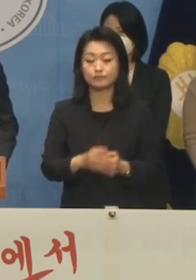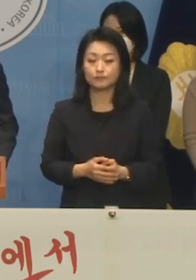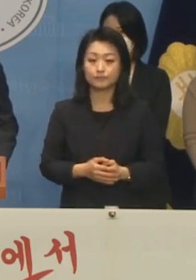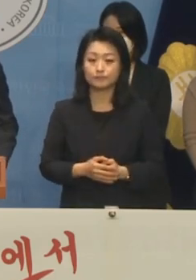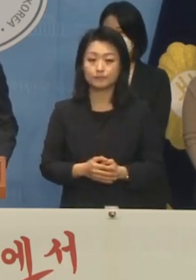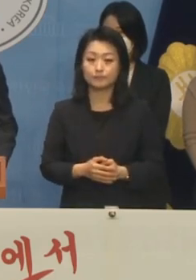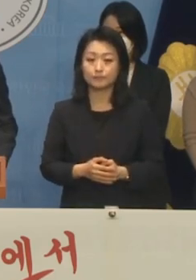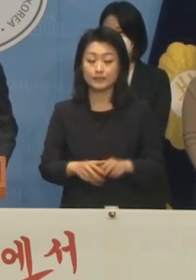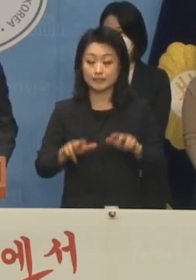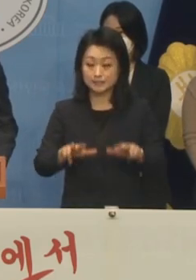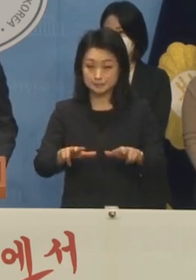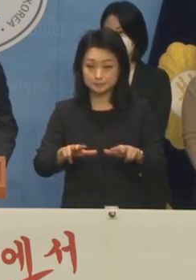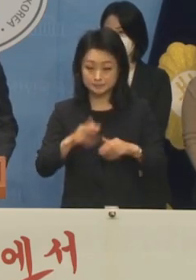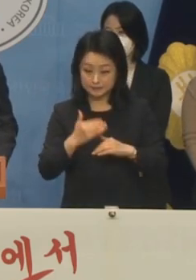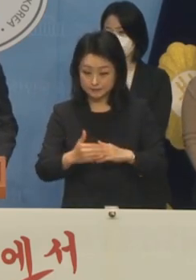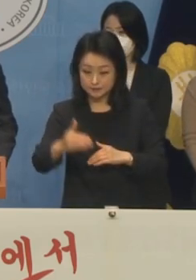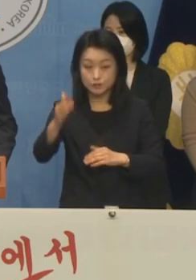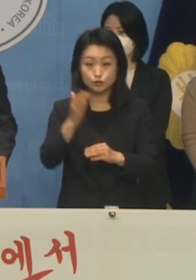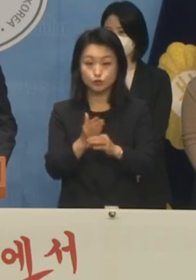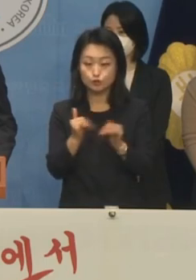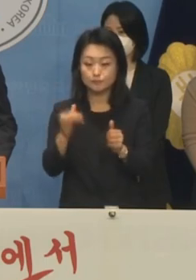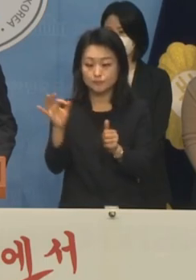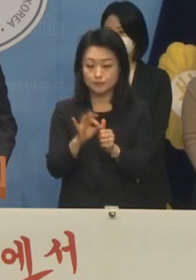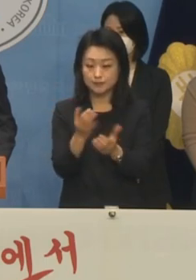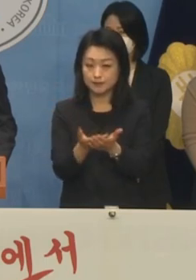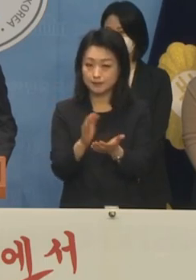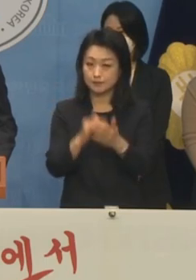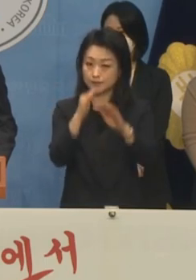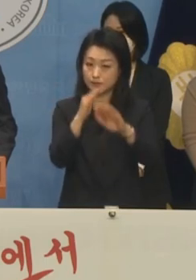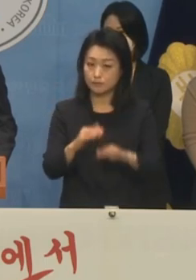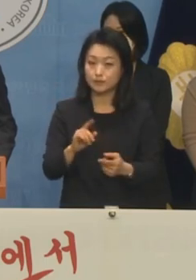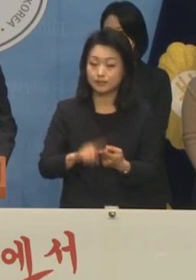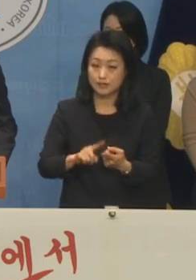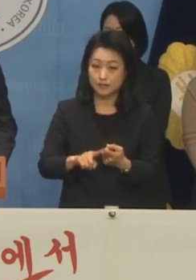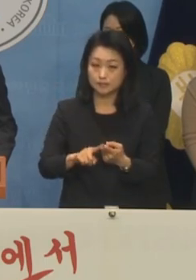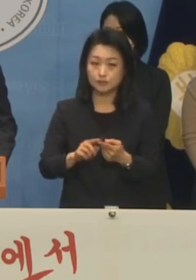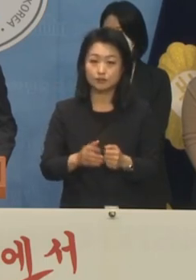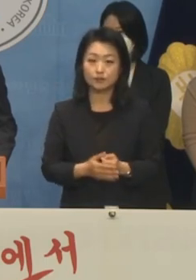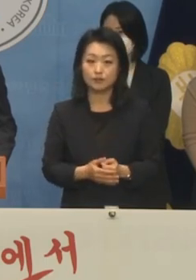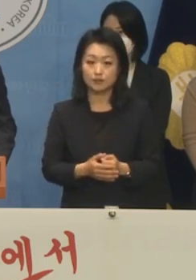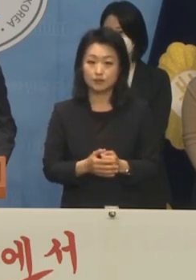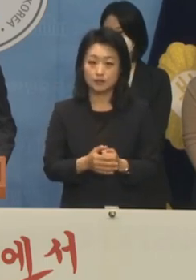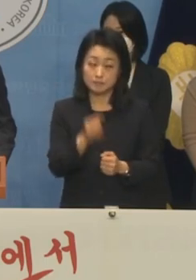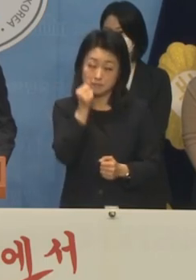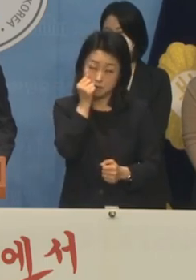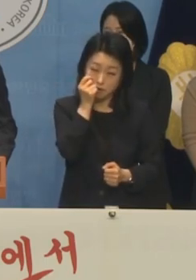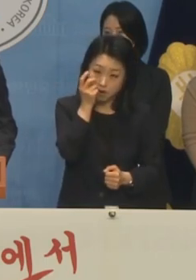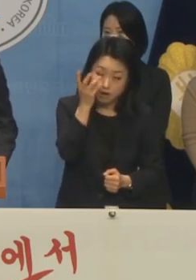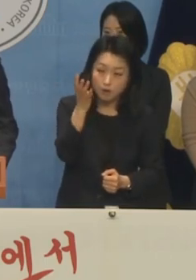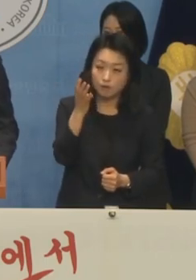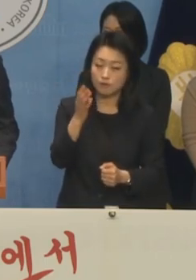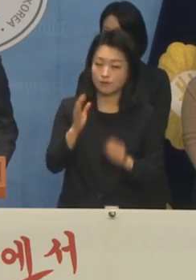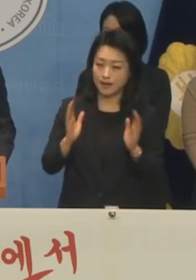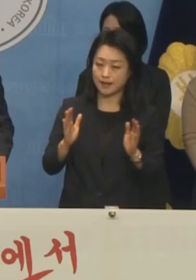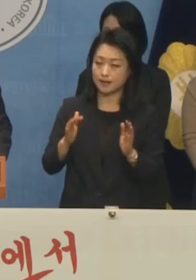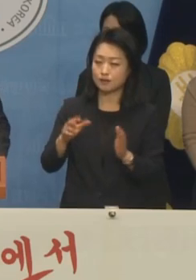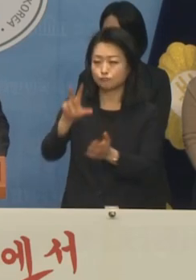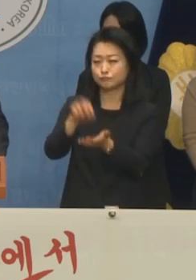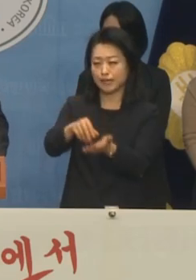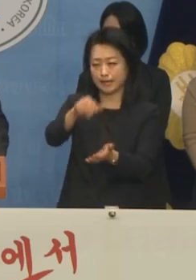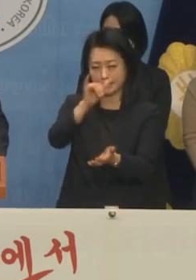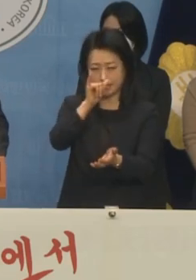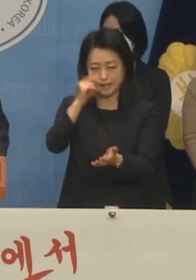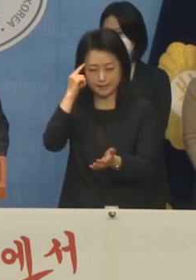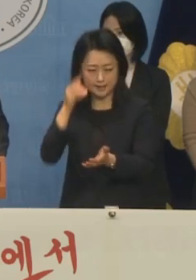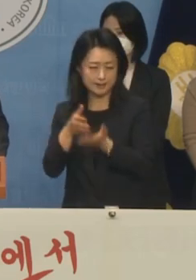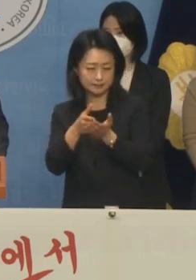연금연구회는 현재 진행되고 있는 국민연금 개혁 논의에 대하여 수개월에 걸쳐 문제점을 지적하고 입장을